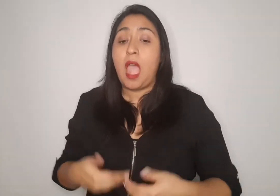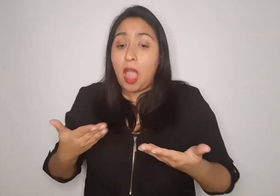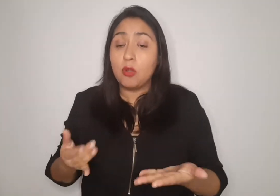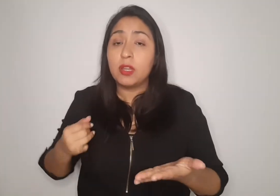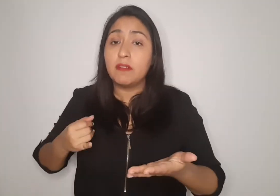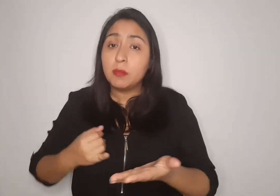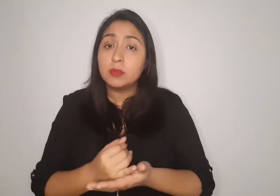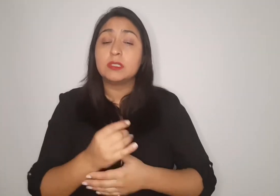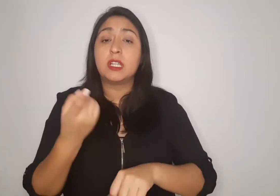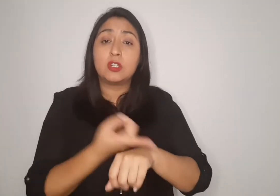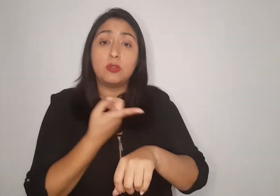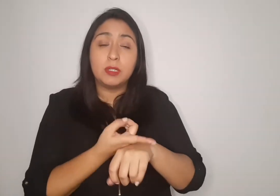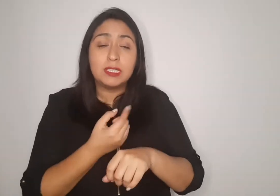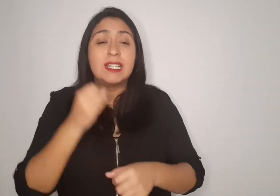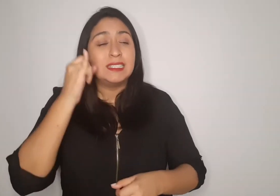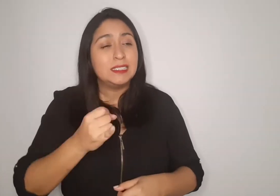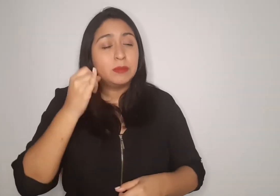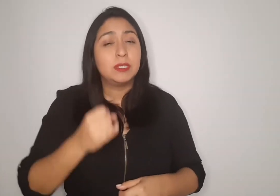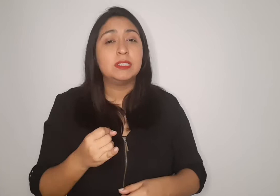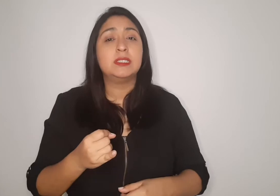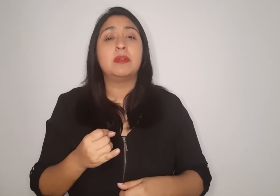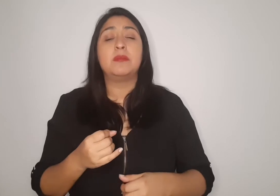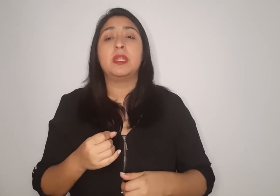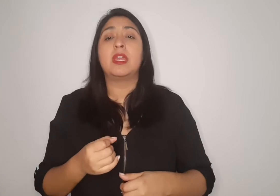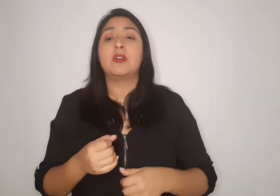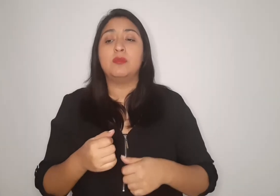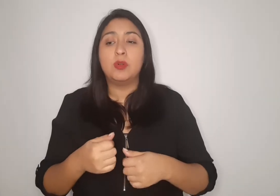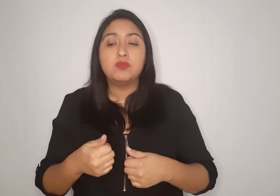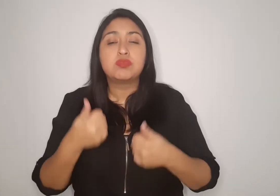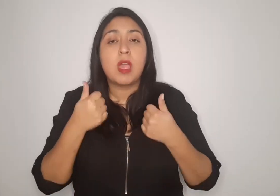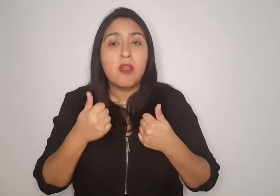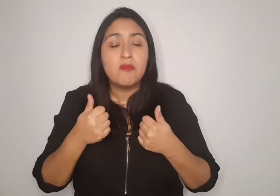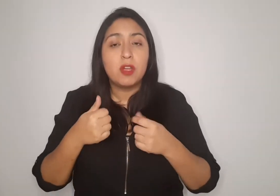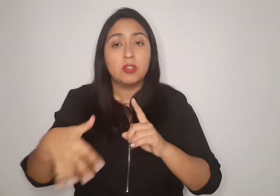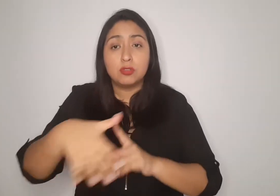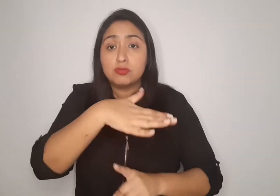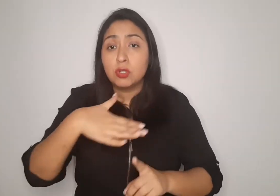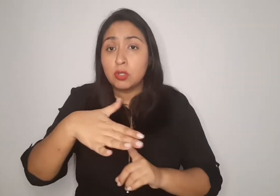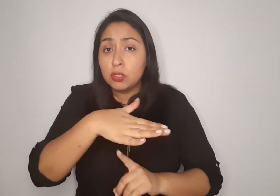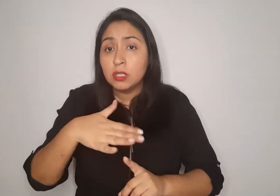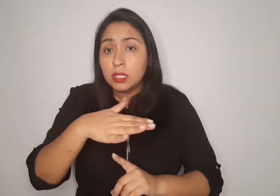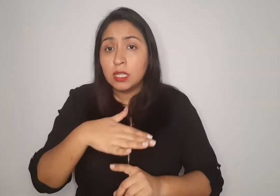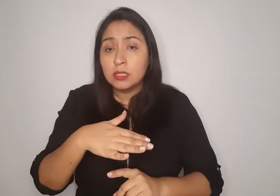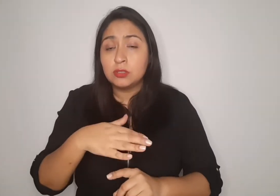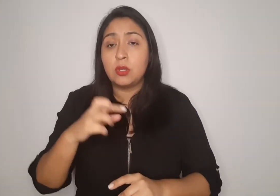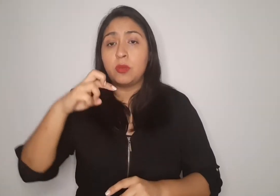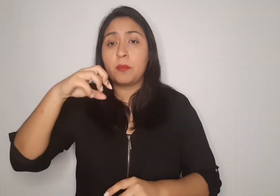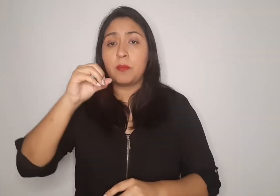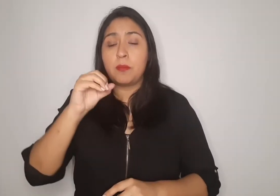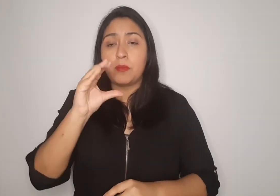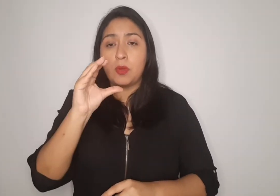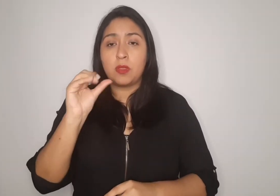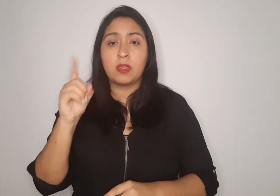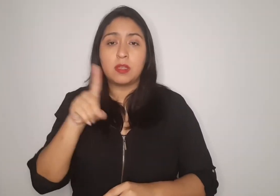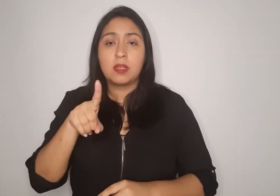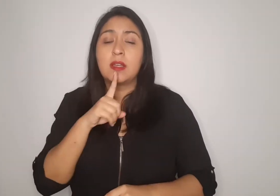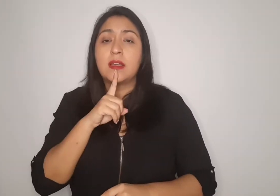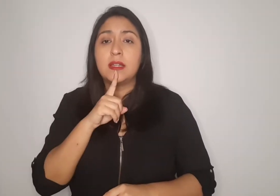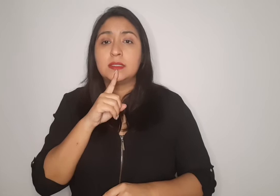la conversación de hoy. Siempre es bueno poner un poco de contexto, aunque estos podcasts queden para la posteridad. Están siendo